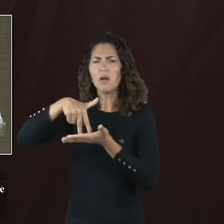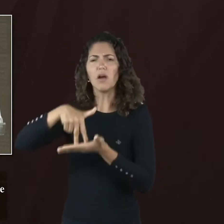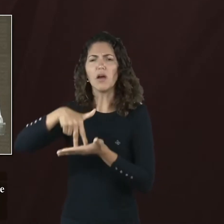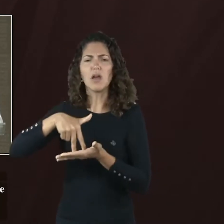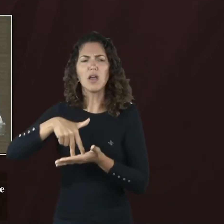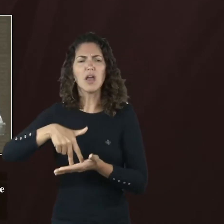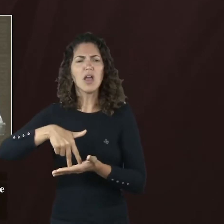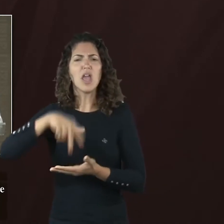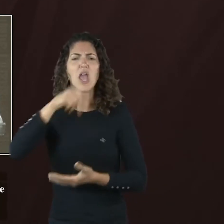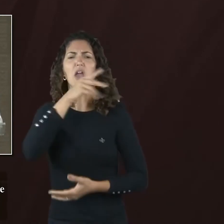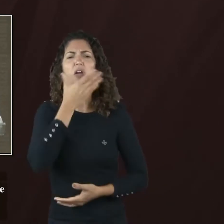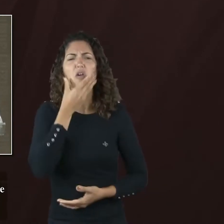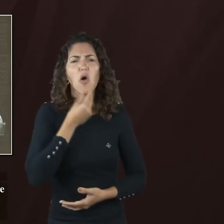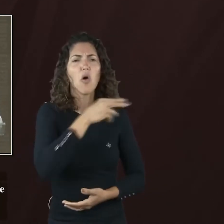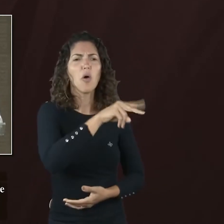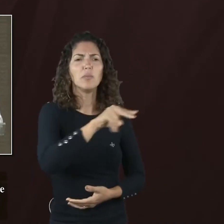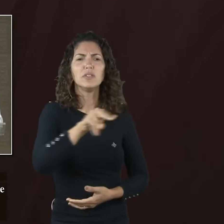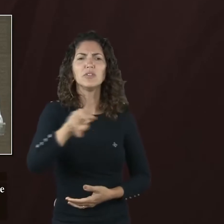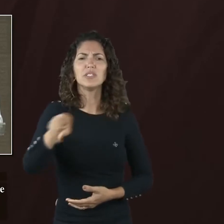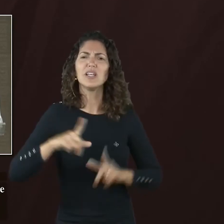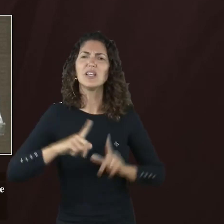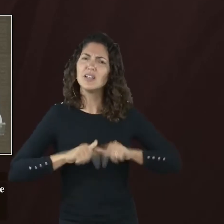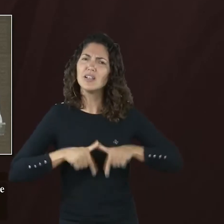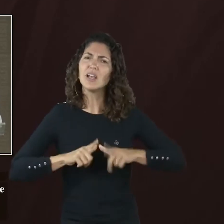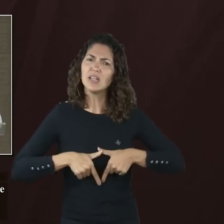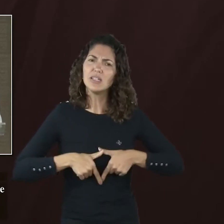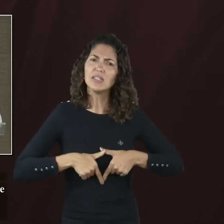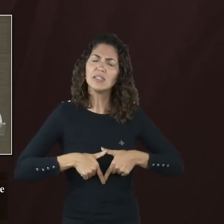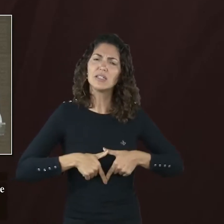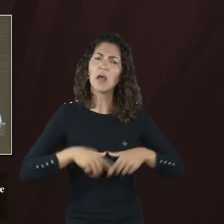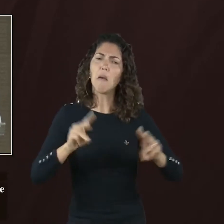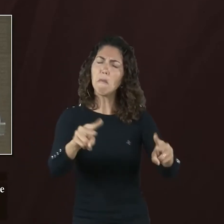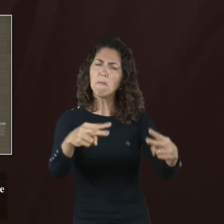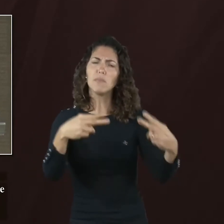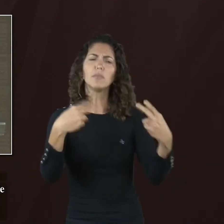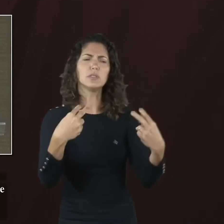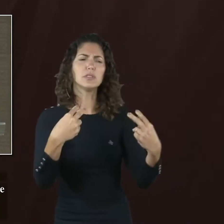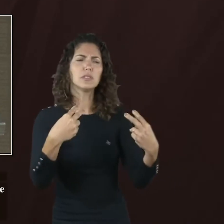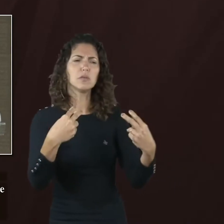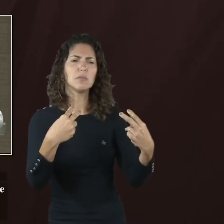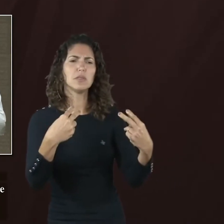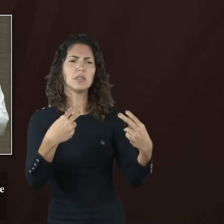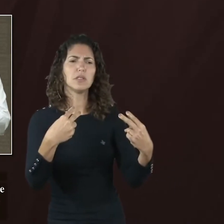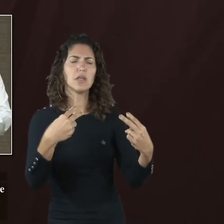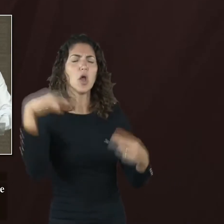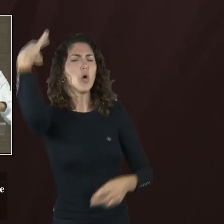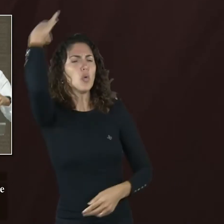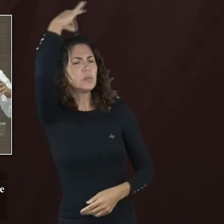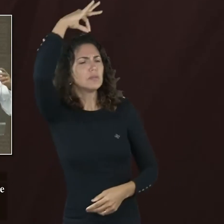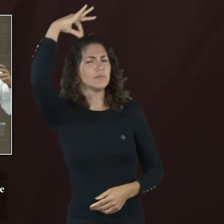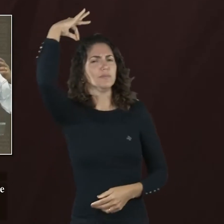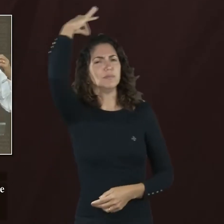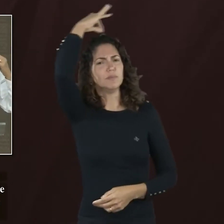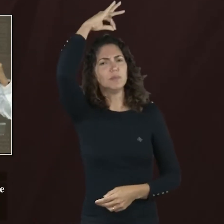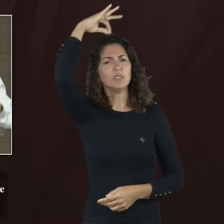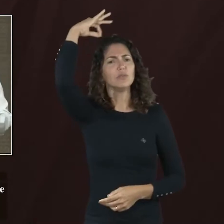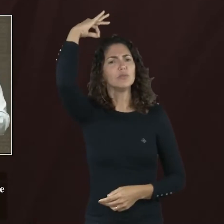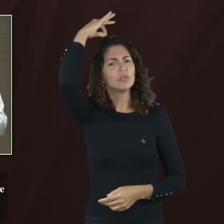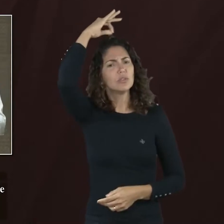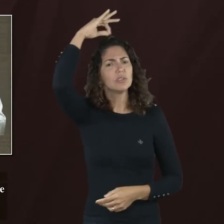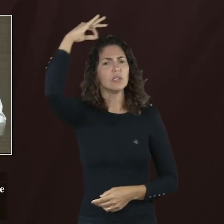israelitas e vós outros que também temeis a Deus, ouvi. Então o Espírito Santo, já que ele